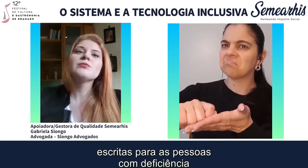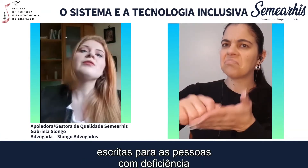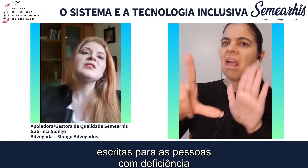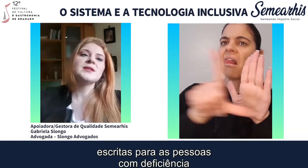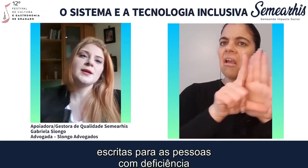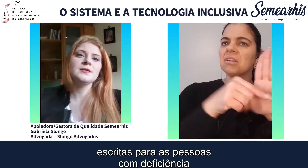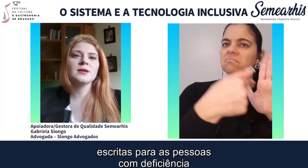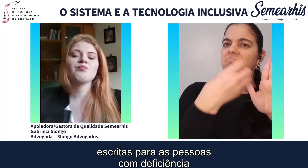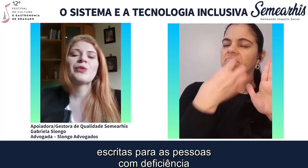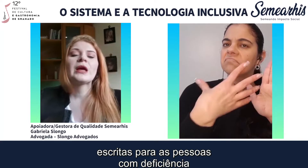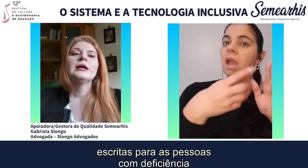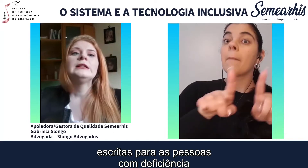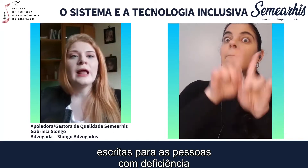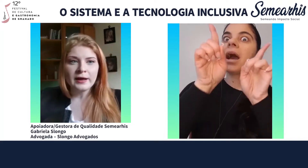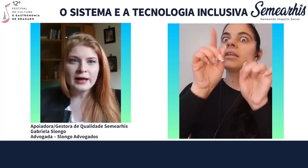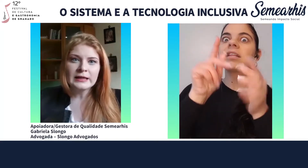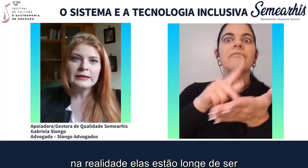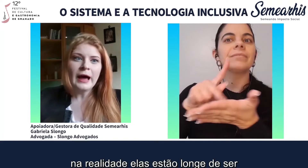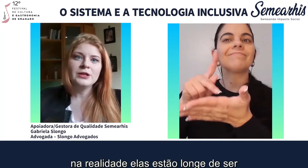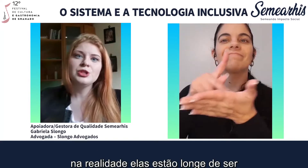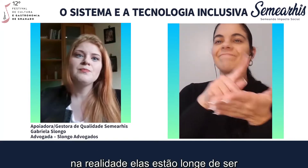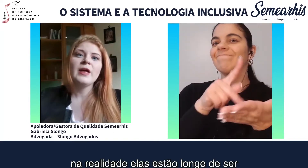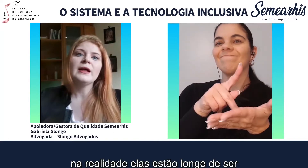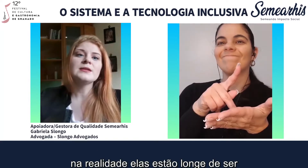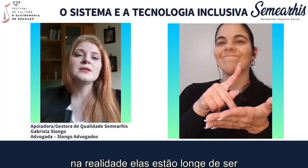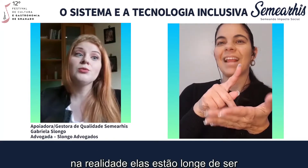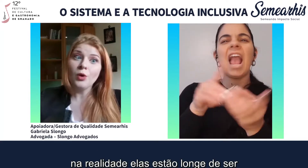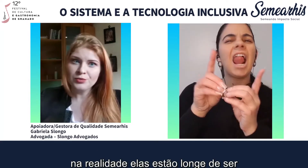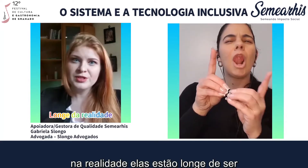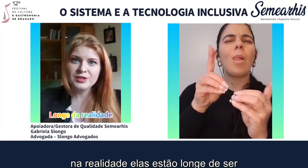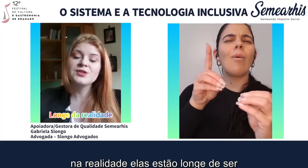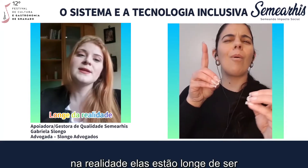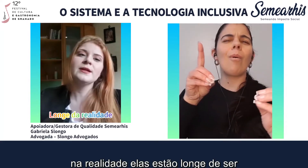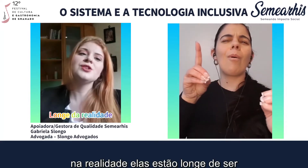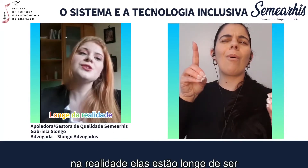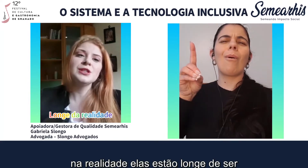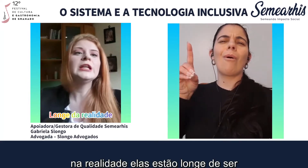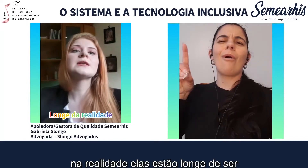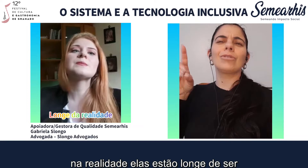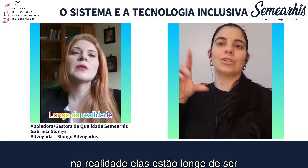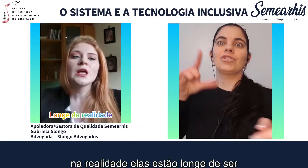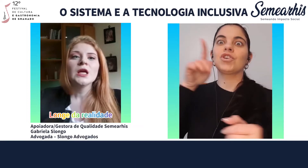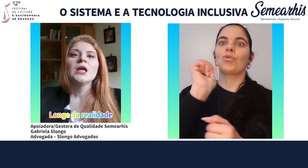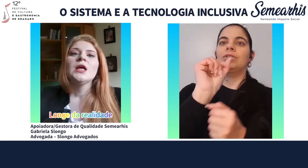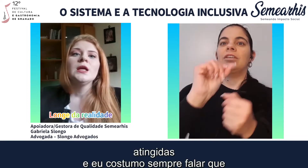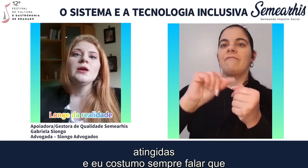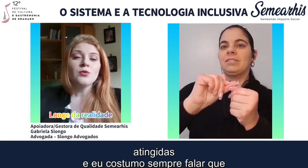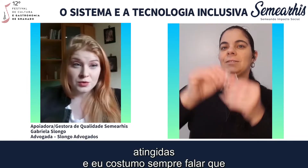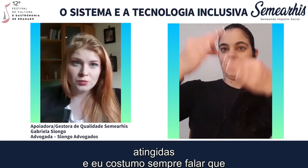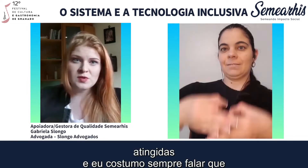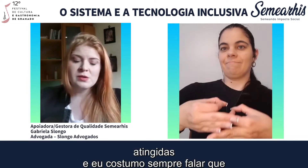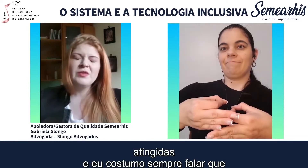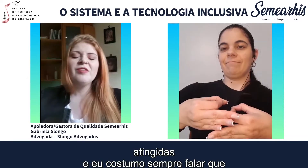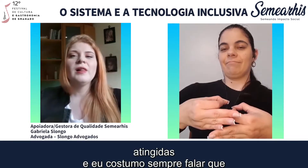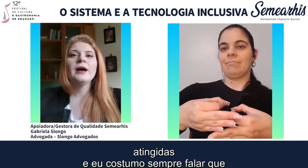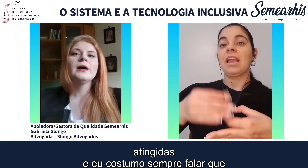pessoas com deficiência, na realidade, elas estão longe de ser atingidas. E eu